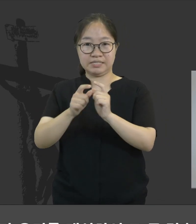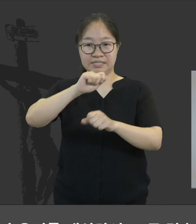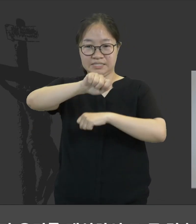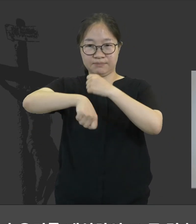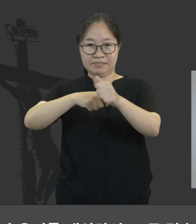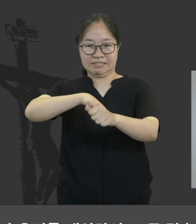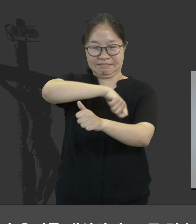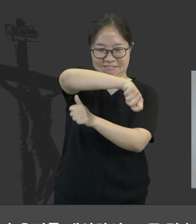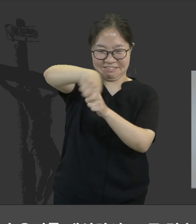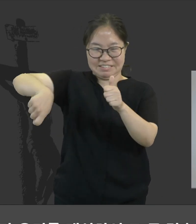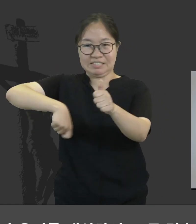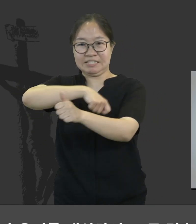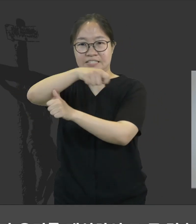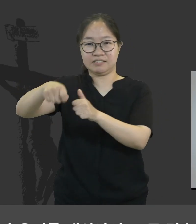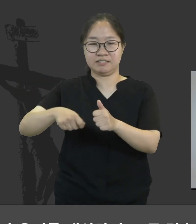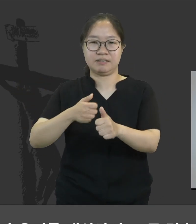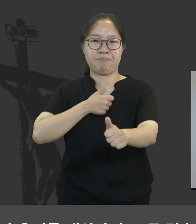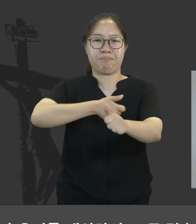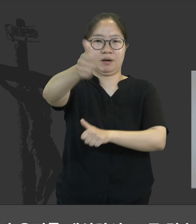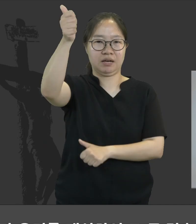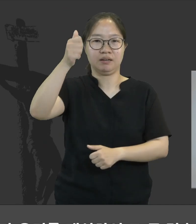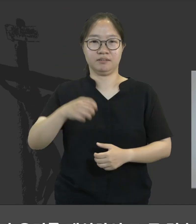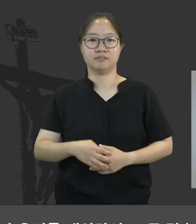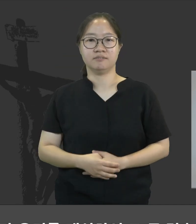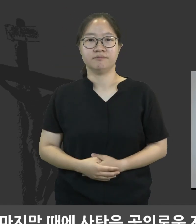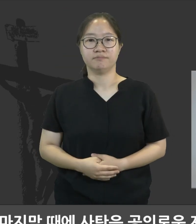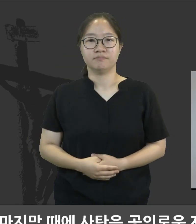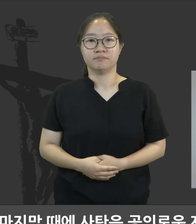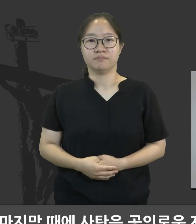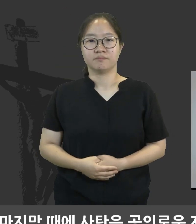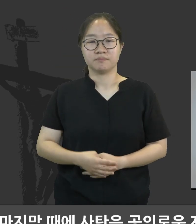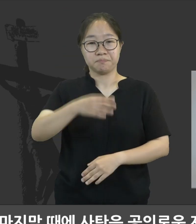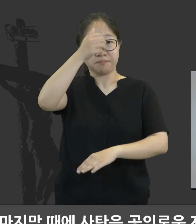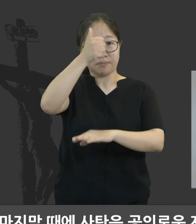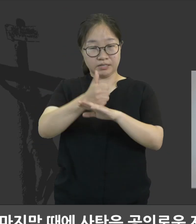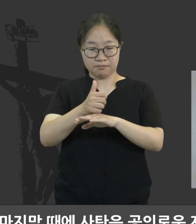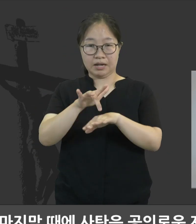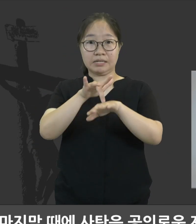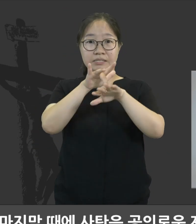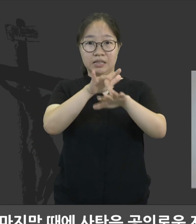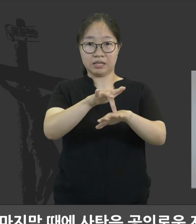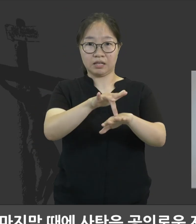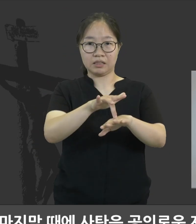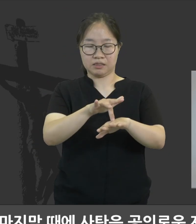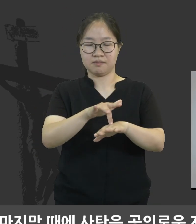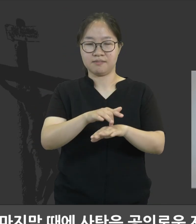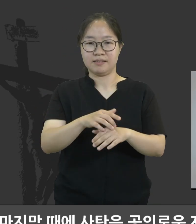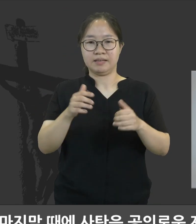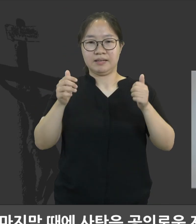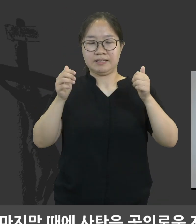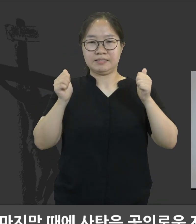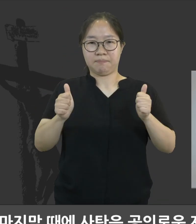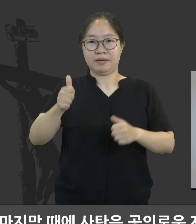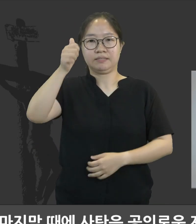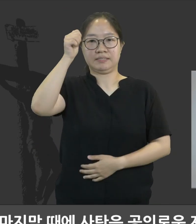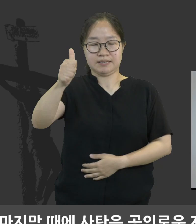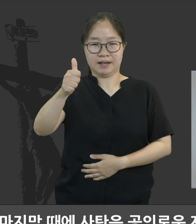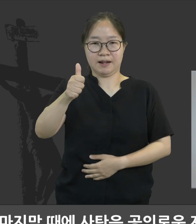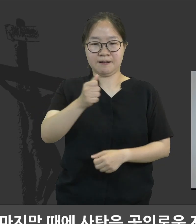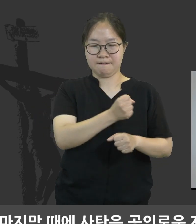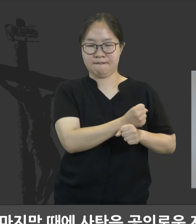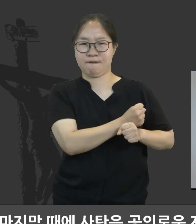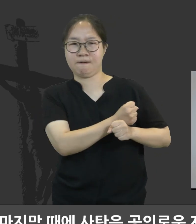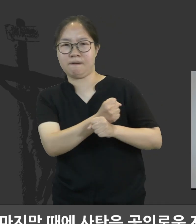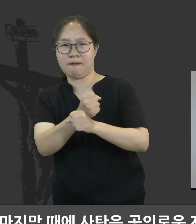결박하셨고 이기셨습니다. 마지막 때의 사탄은 공의로운 재판장의 보좌 앞에 끌려와 죄악을